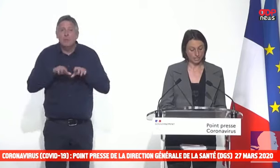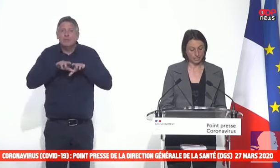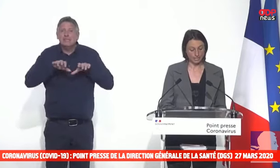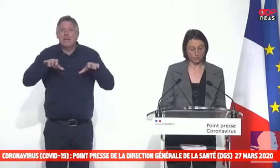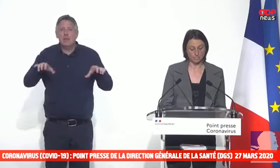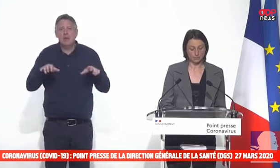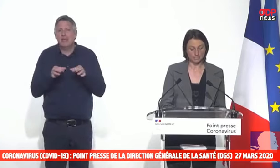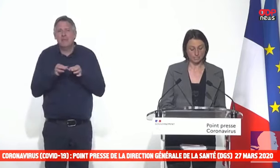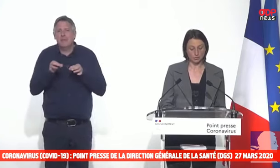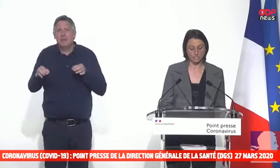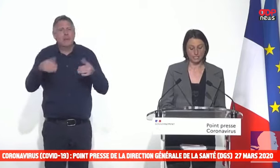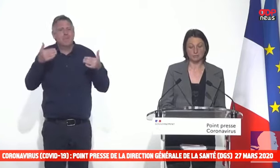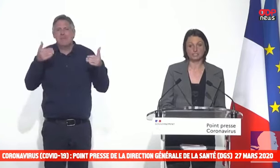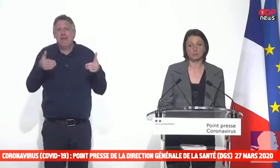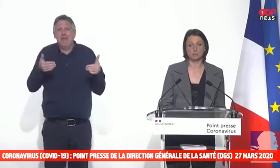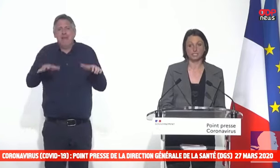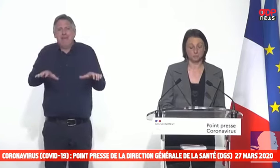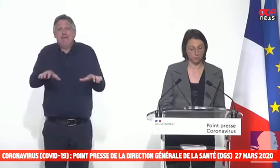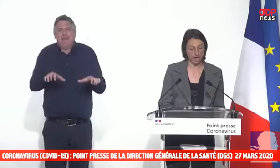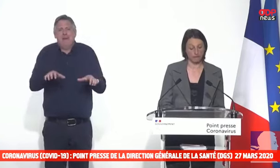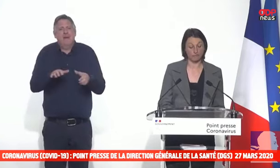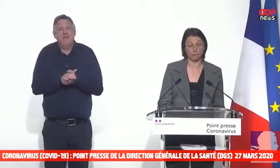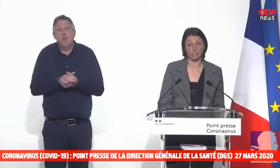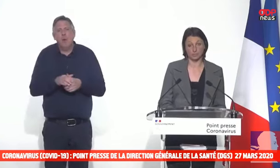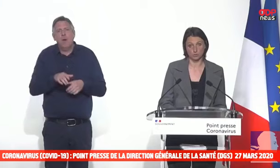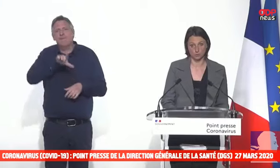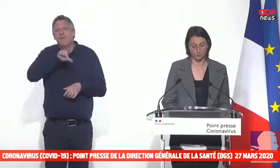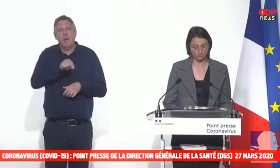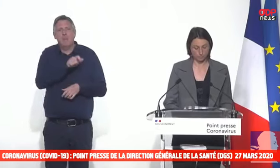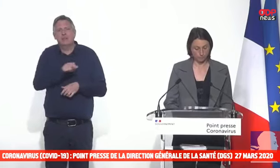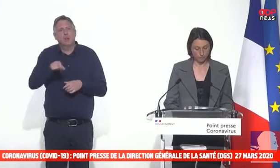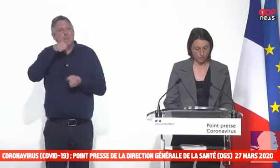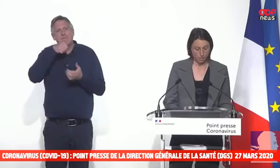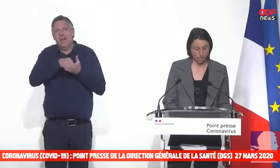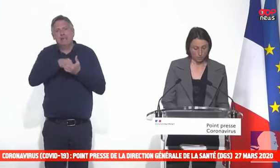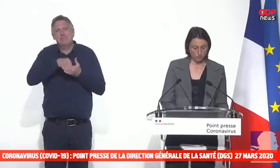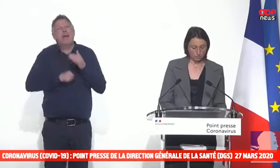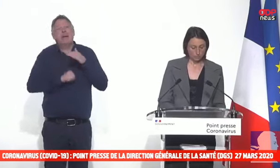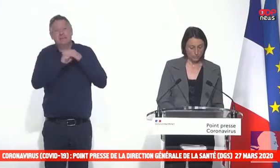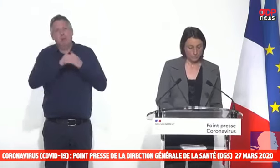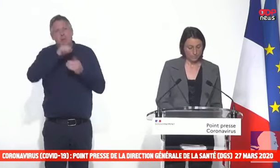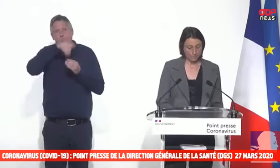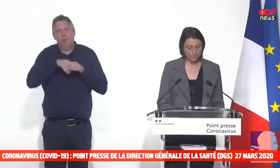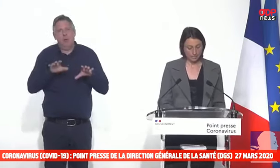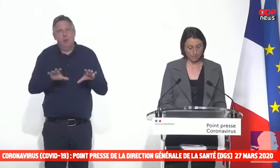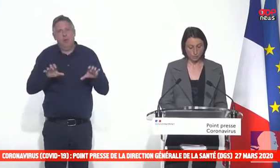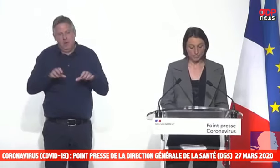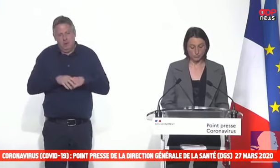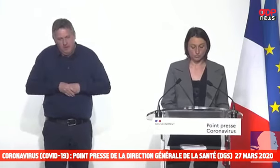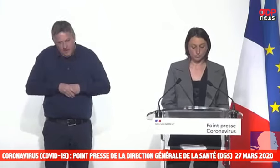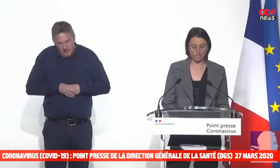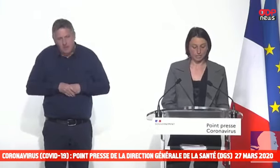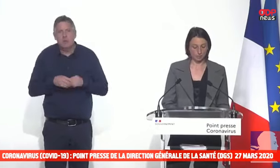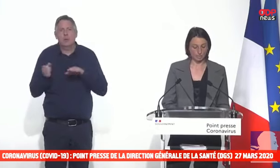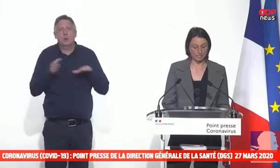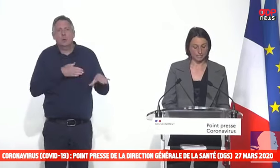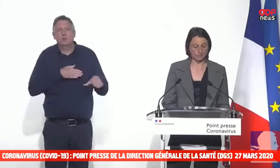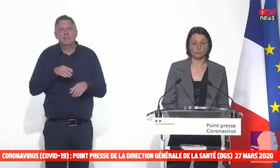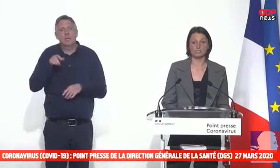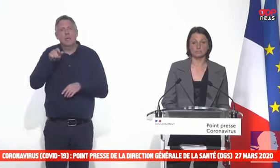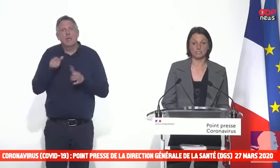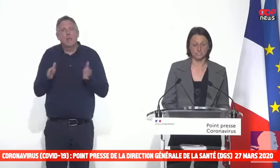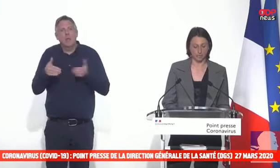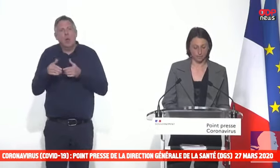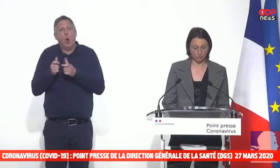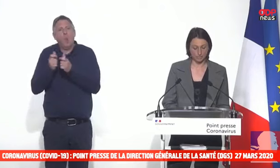cérémonies funéraires et dans les cimetières doit être limitée au maximum à 20 personnes. Nous avons décidé d'inscrire les opérateurs funéraires sur la liste